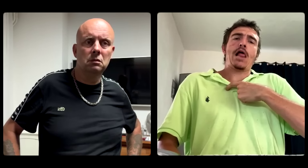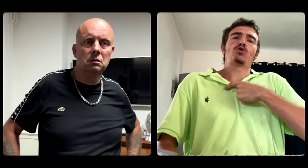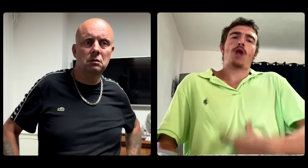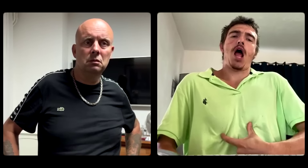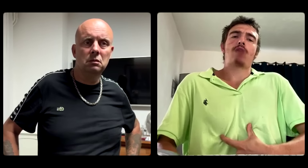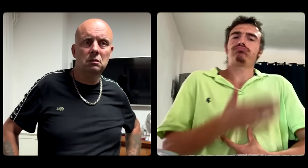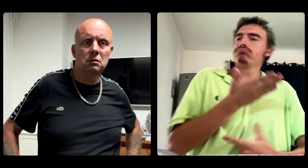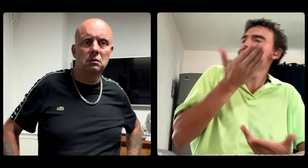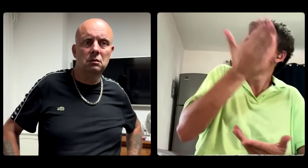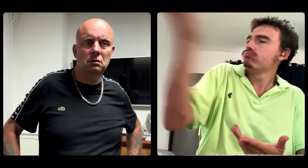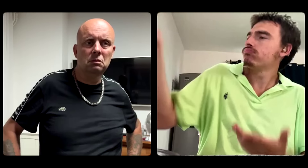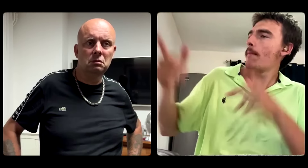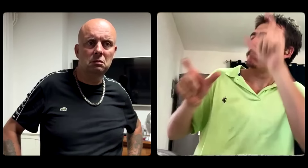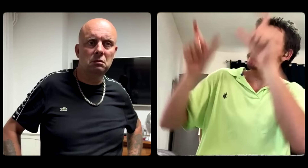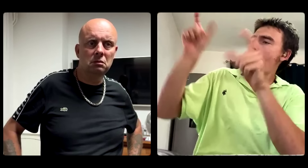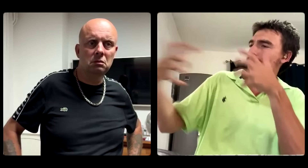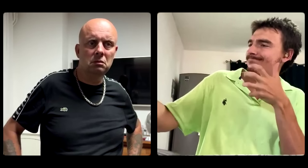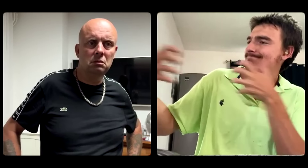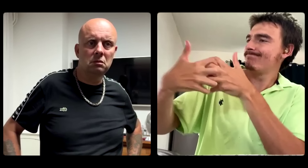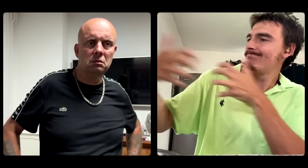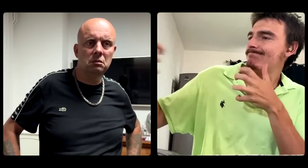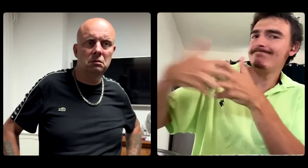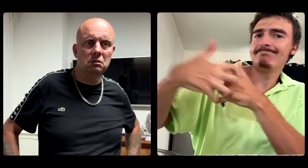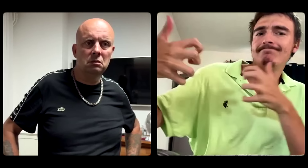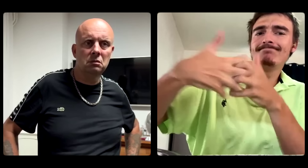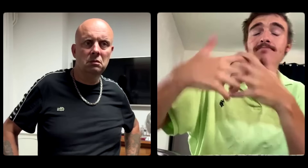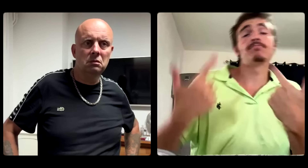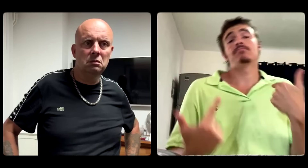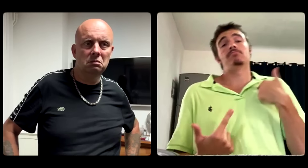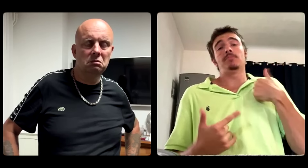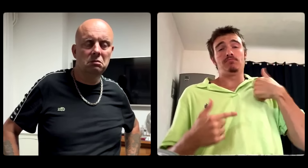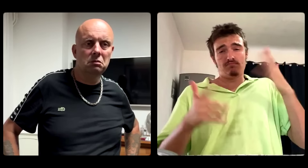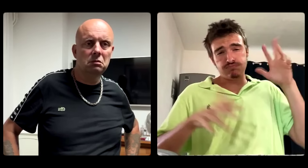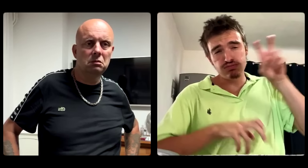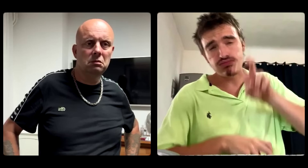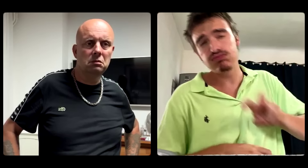Oké, dus je zou het ook doen als ik er dan een keertje niet ben.